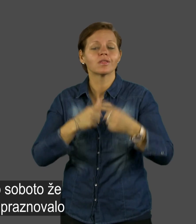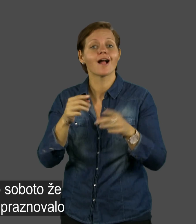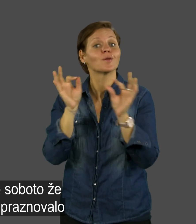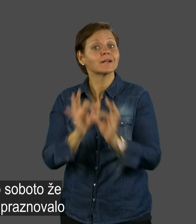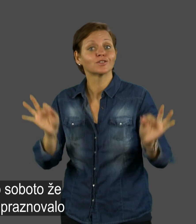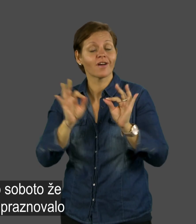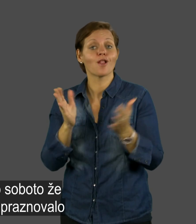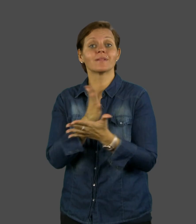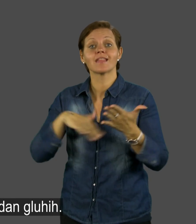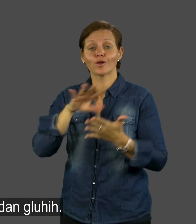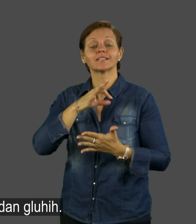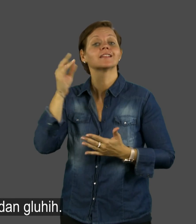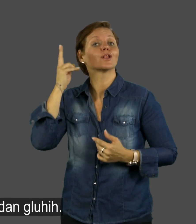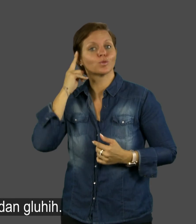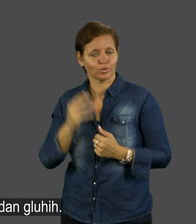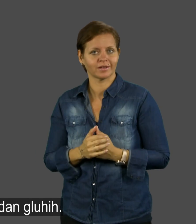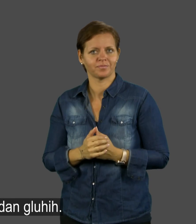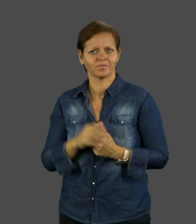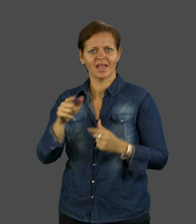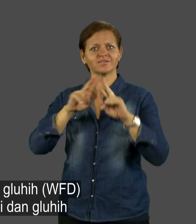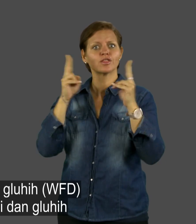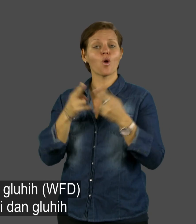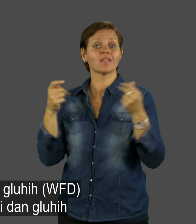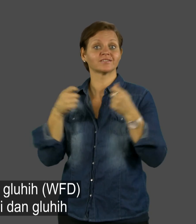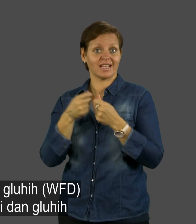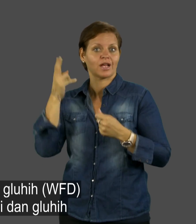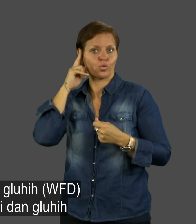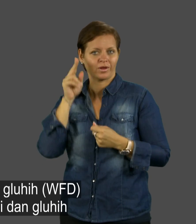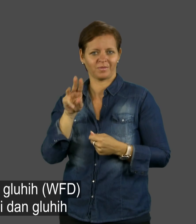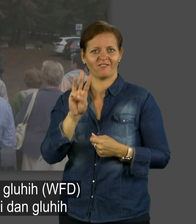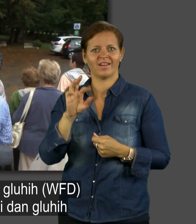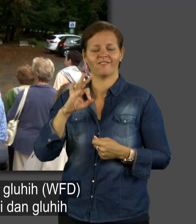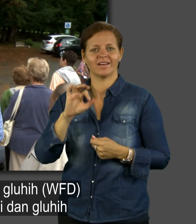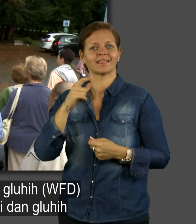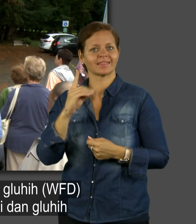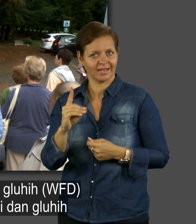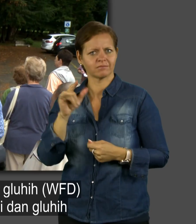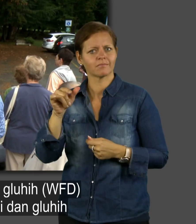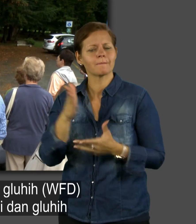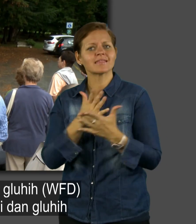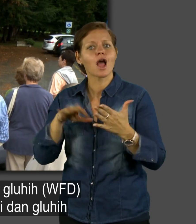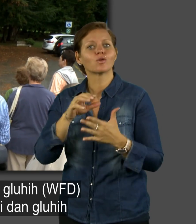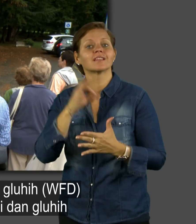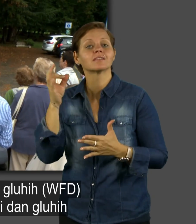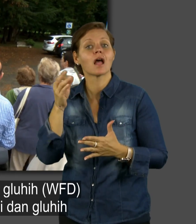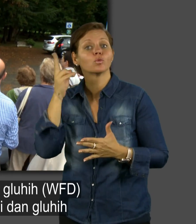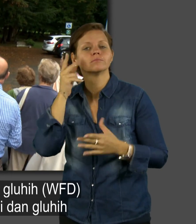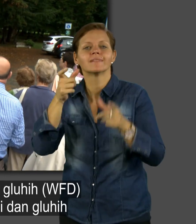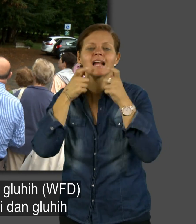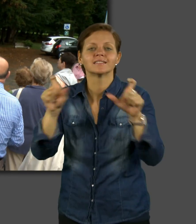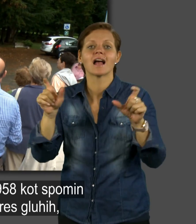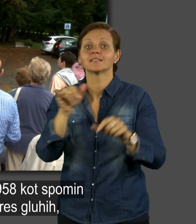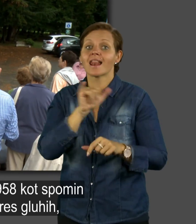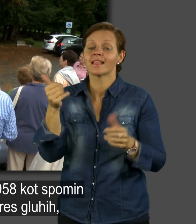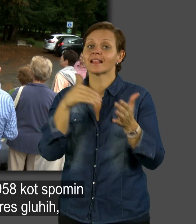tradicionalno praznovalo Mednarodni dan gluhih. Svetovna zveza gluhih je Mednarodni dan gluhih